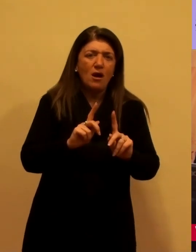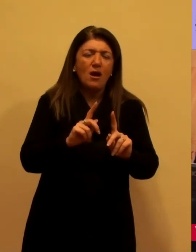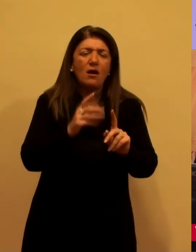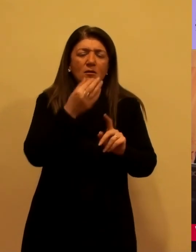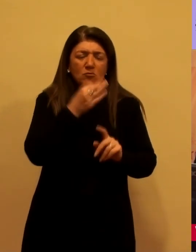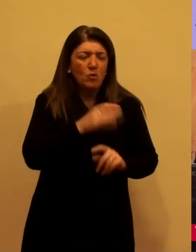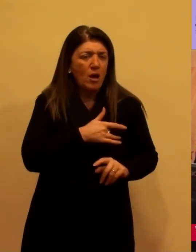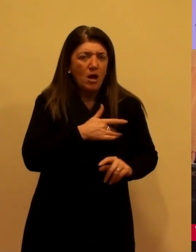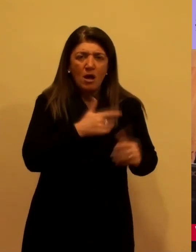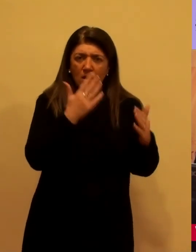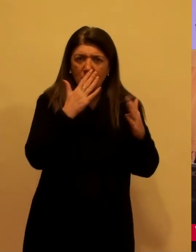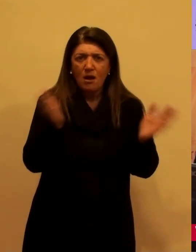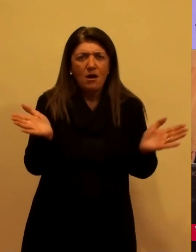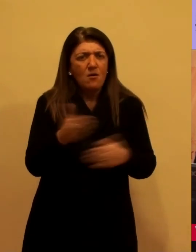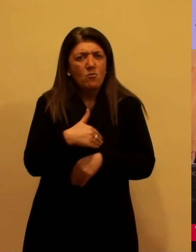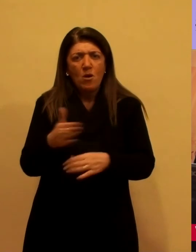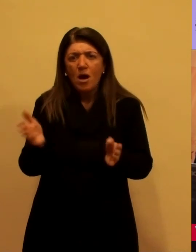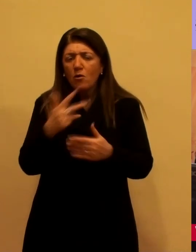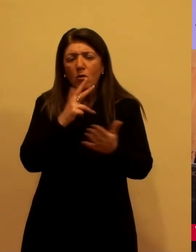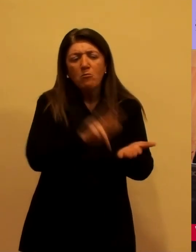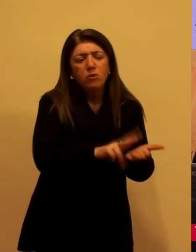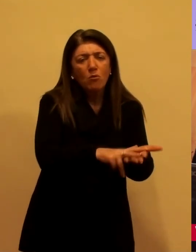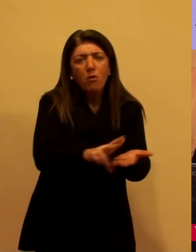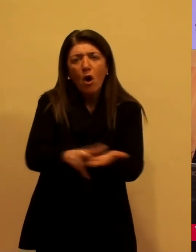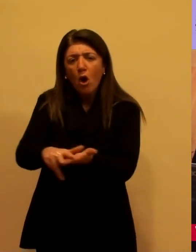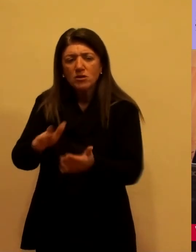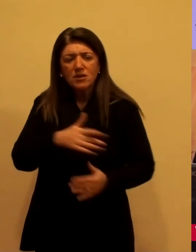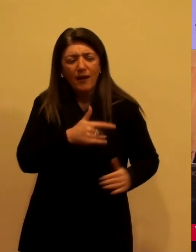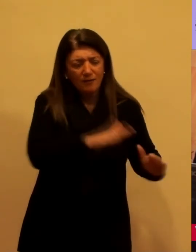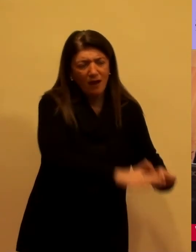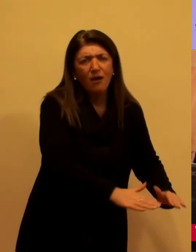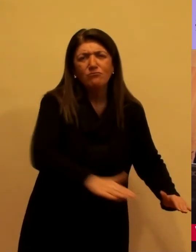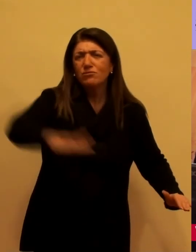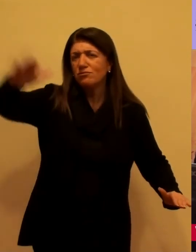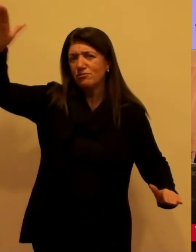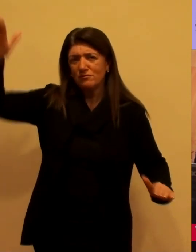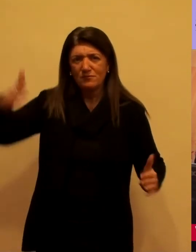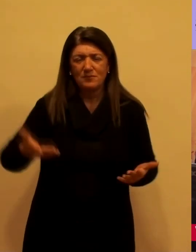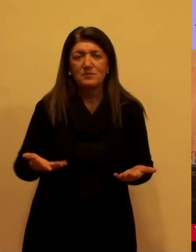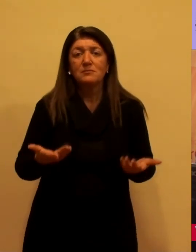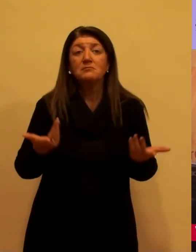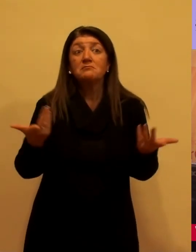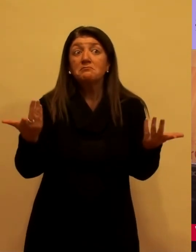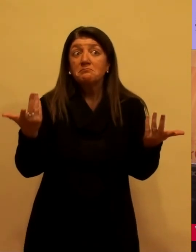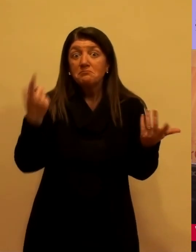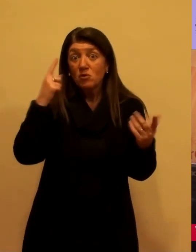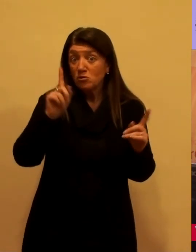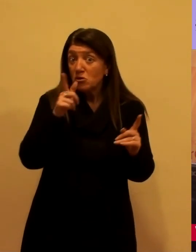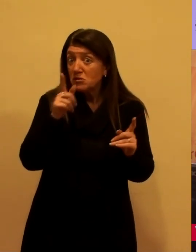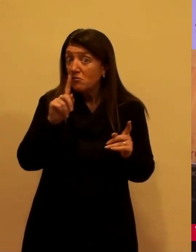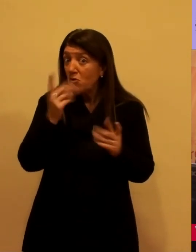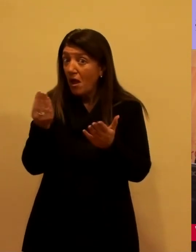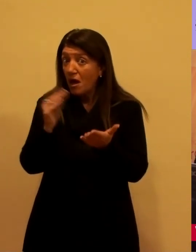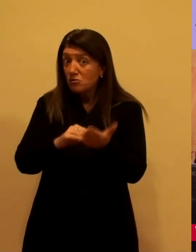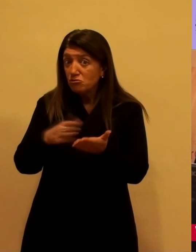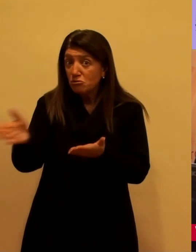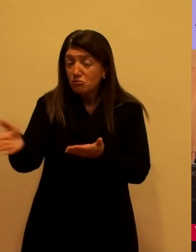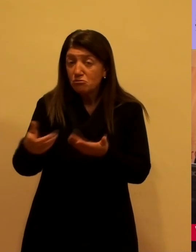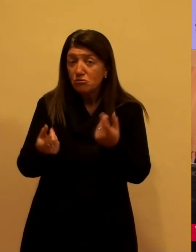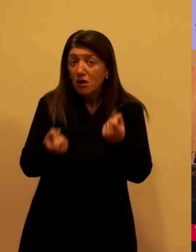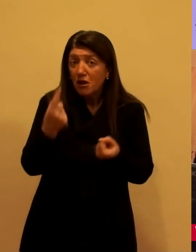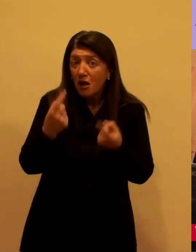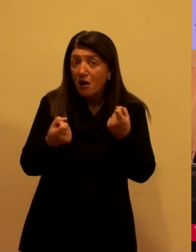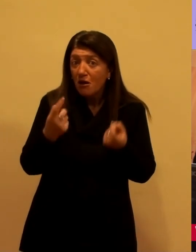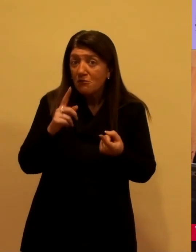ci sono delle proposte che vanno bene per tutte le età. Poi non so se vuoi aggiungere qualcosa, qualche altra